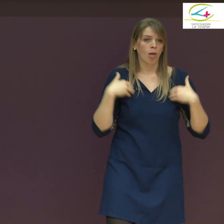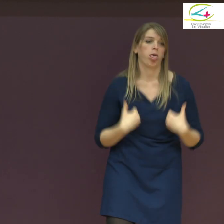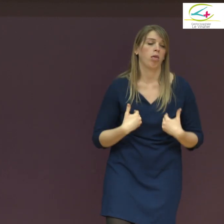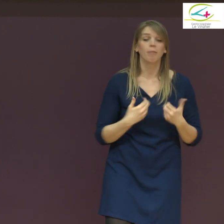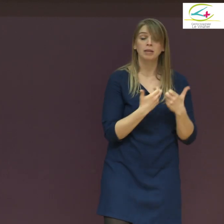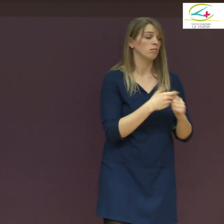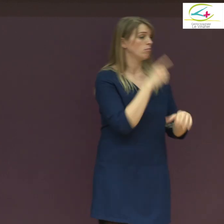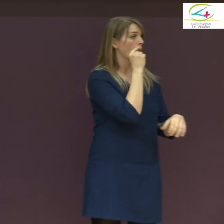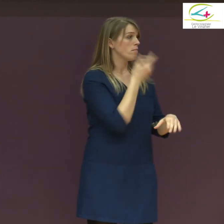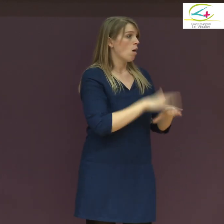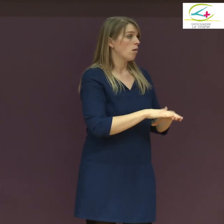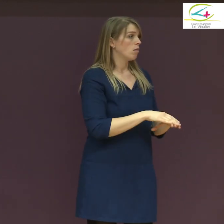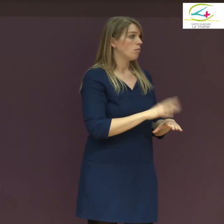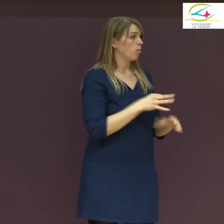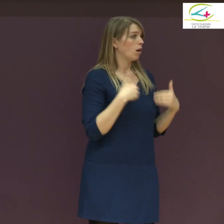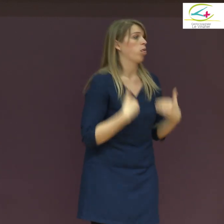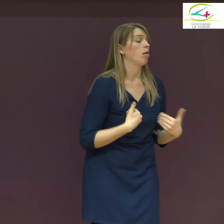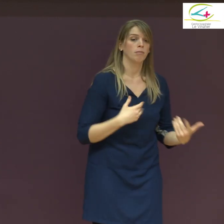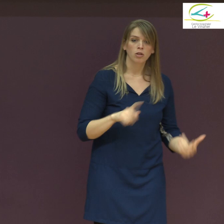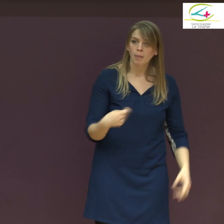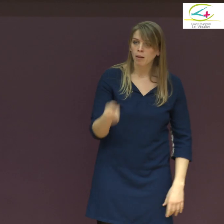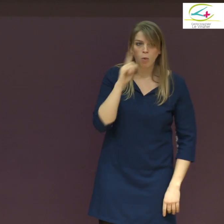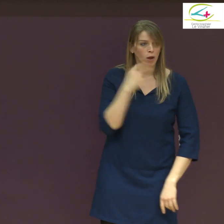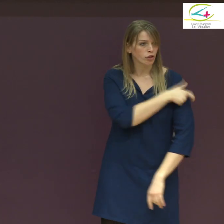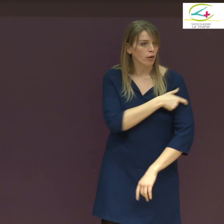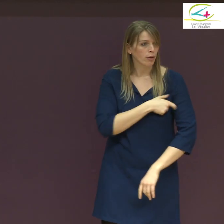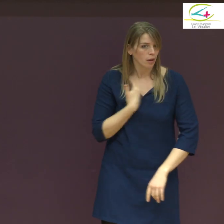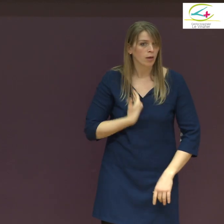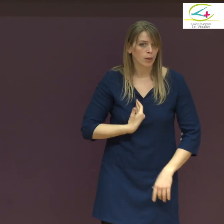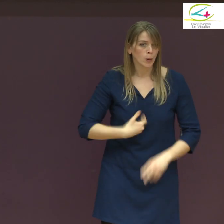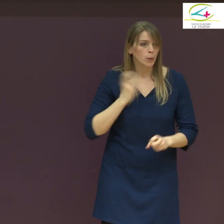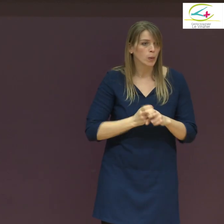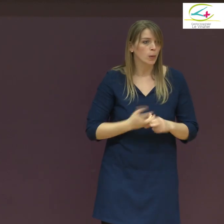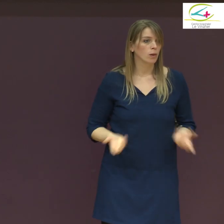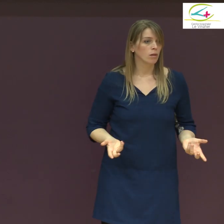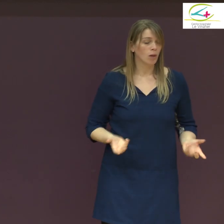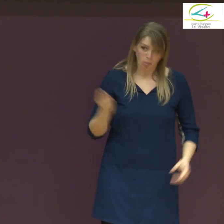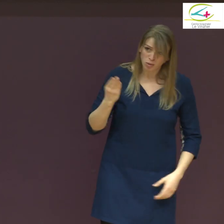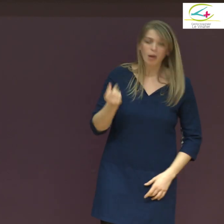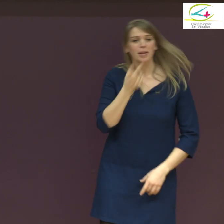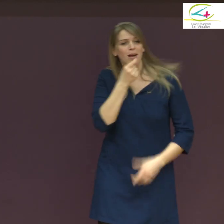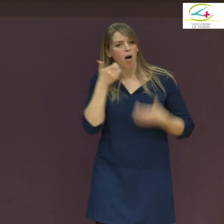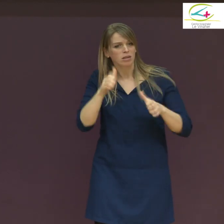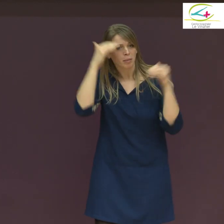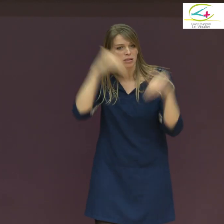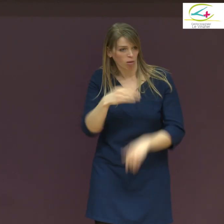son père? C'est dur un deuil. Est-ce que j'ai besoin d'un antidépresseur? Bah, au début,